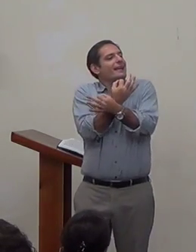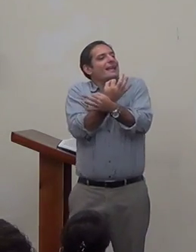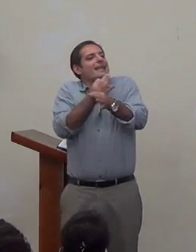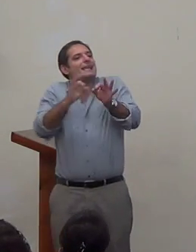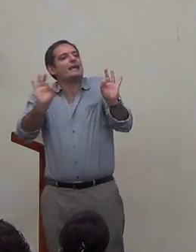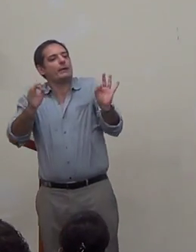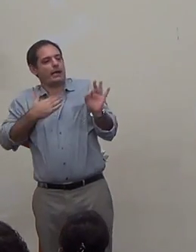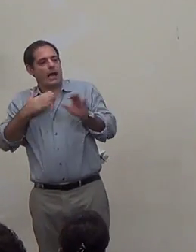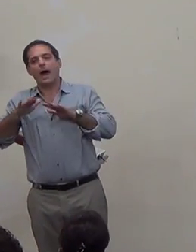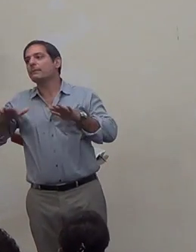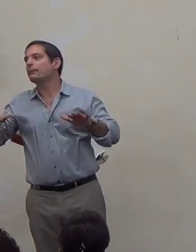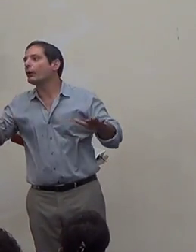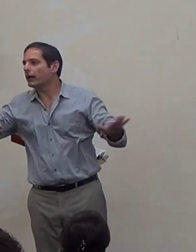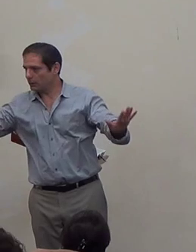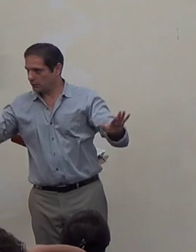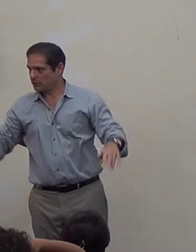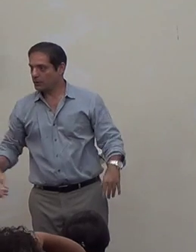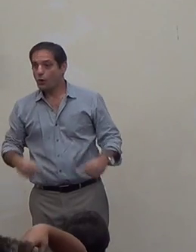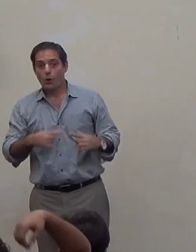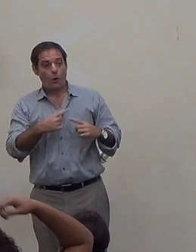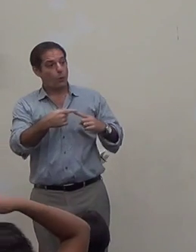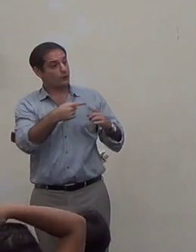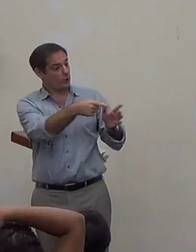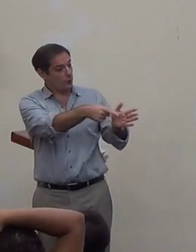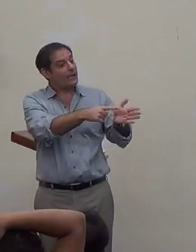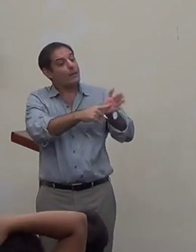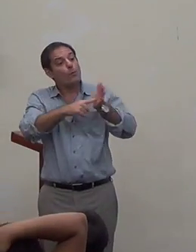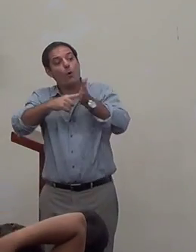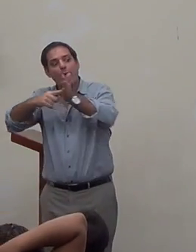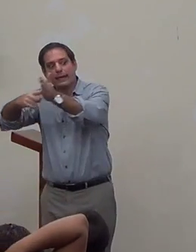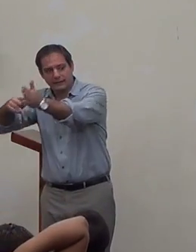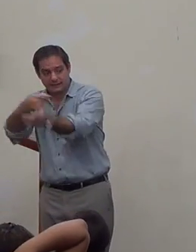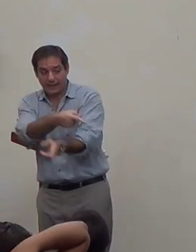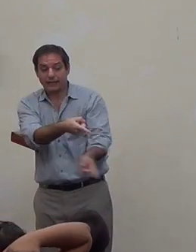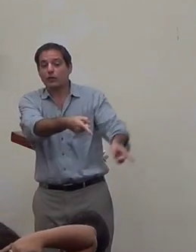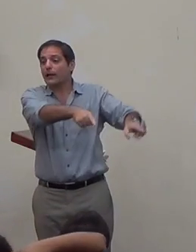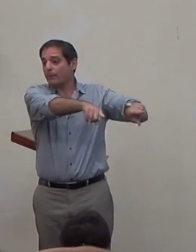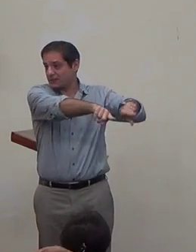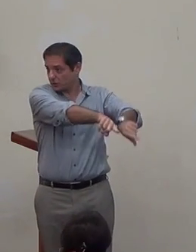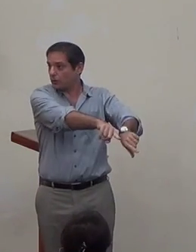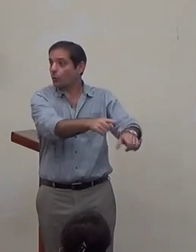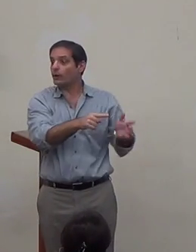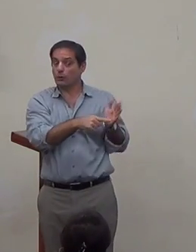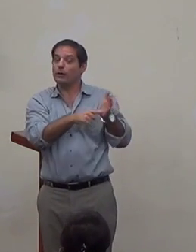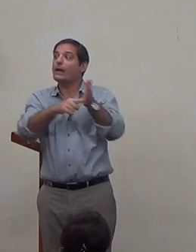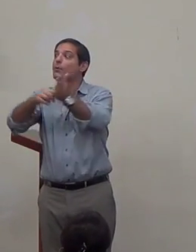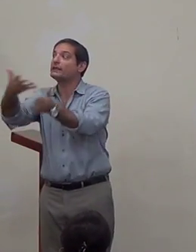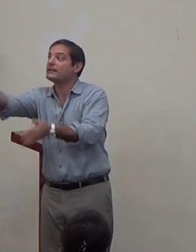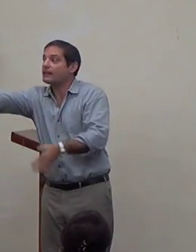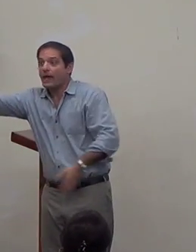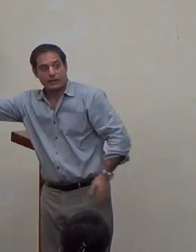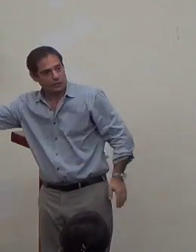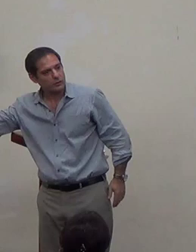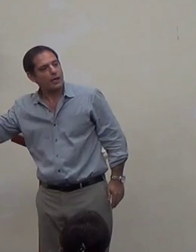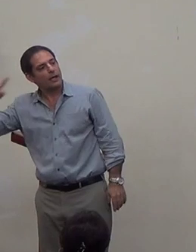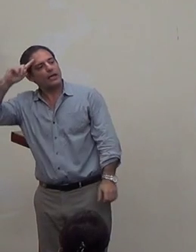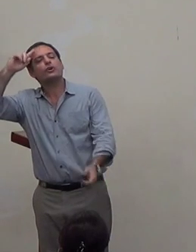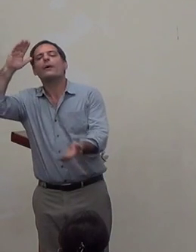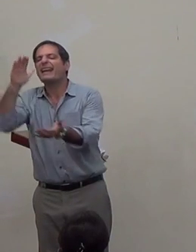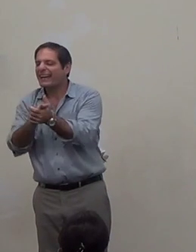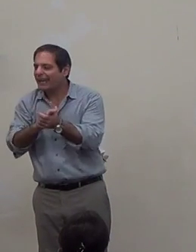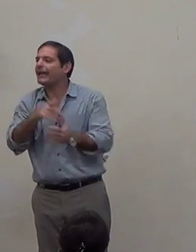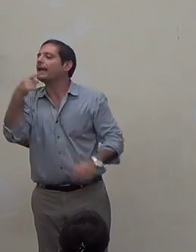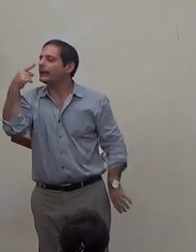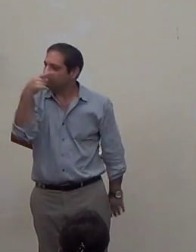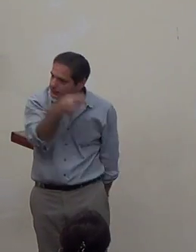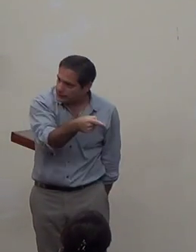Para ser libre a mi pueblo. Cuando vos les muestres esto que pasó, cuando vos les muestres a ellos